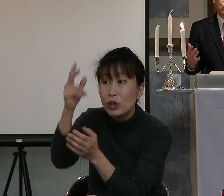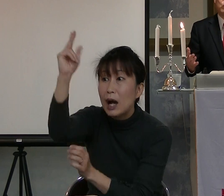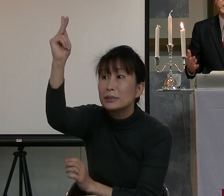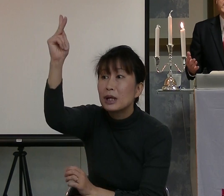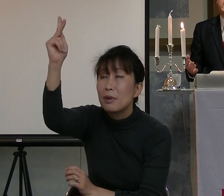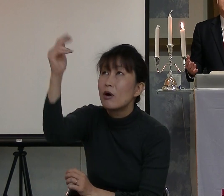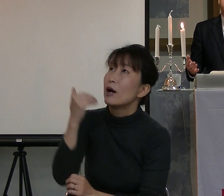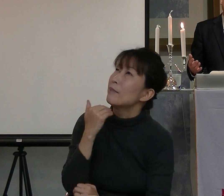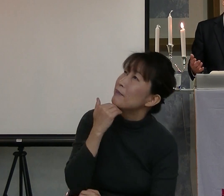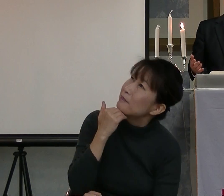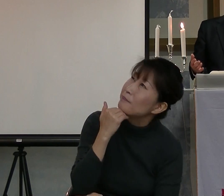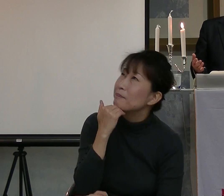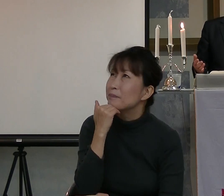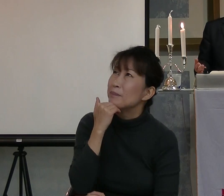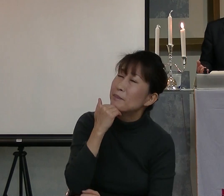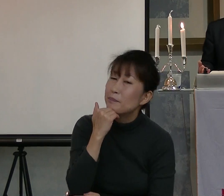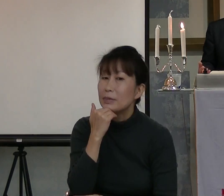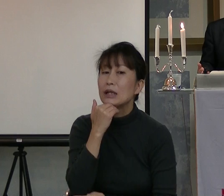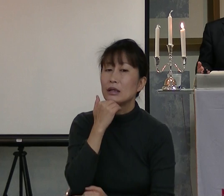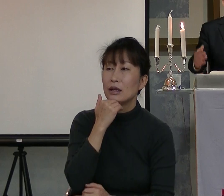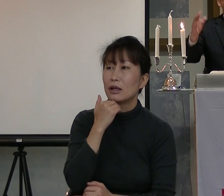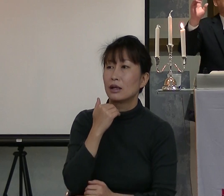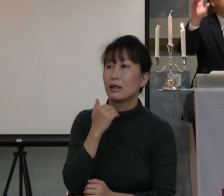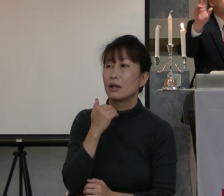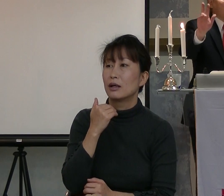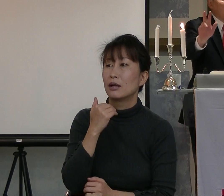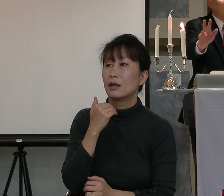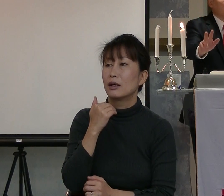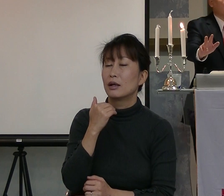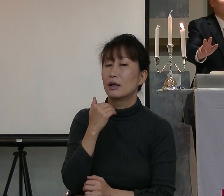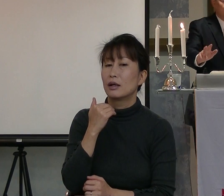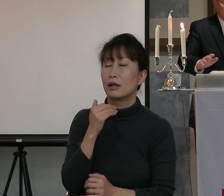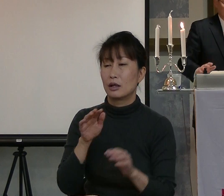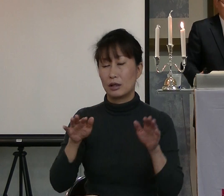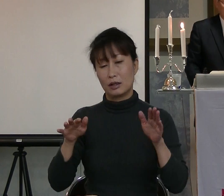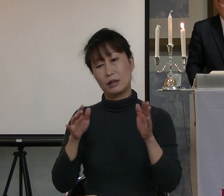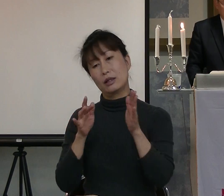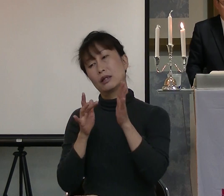待ち望みながら、イエス様は今日3回